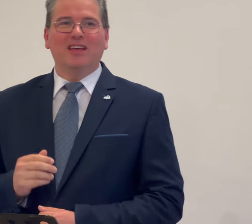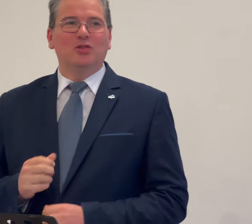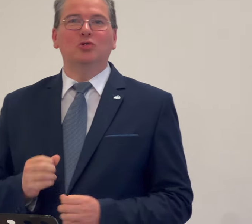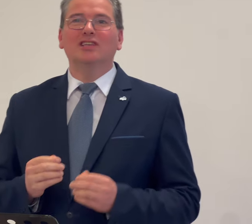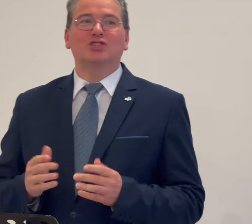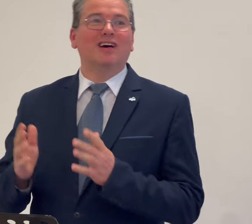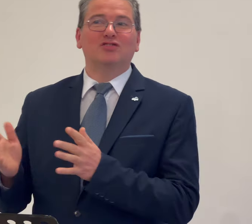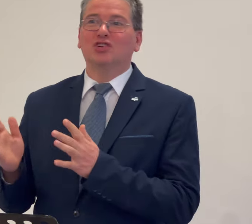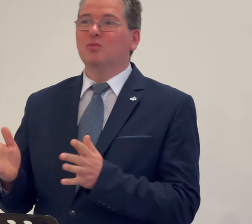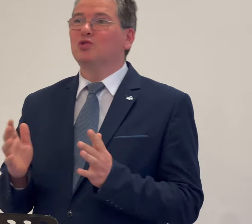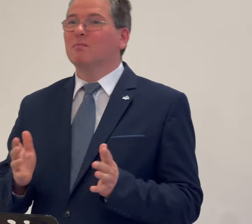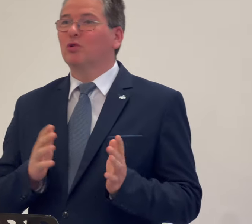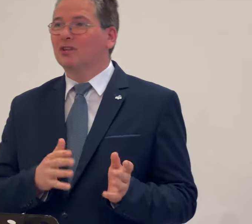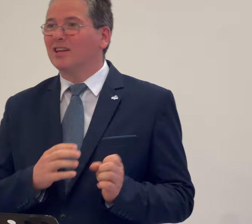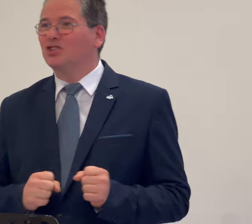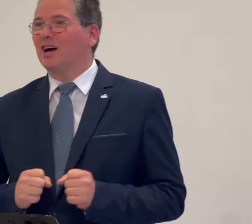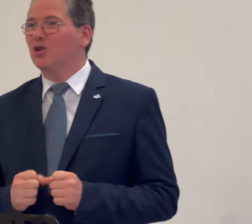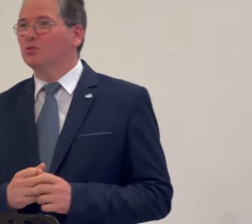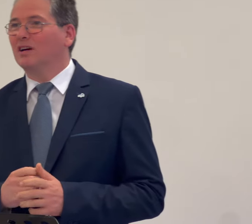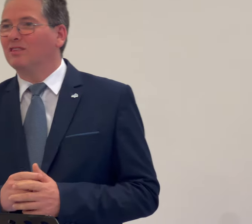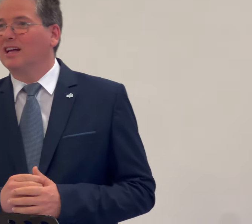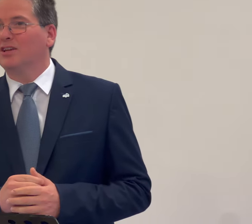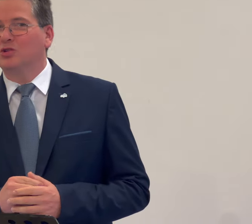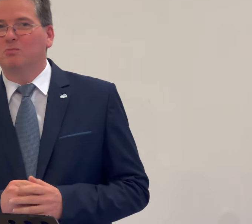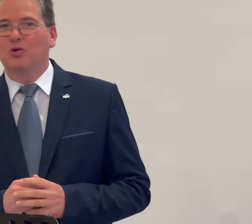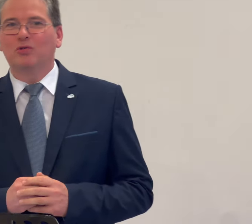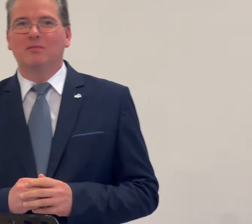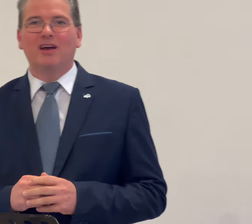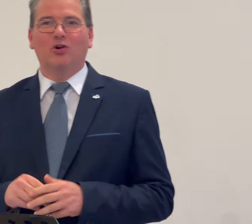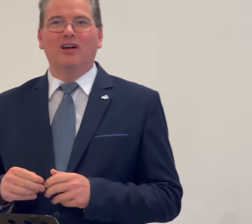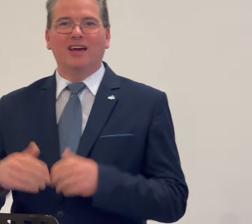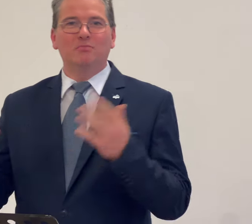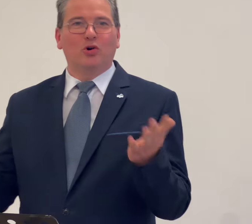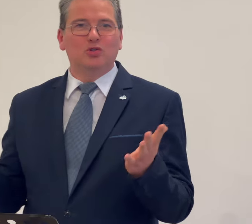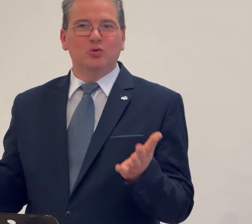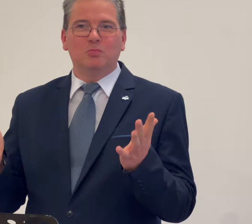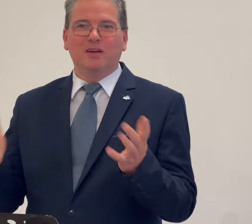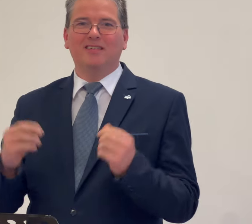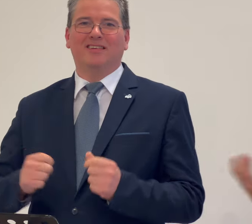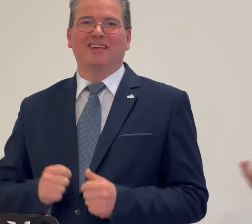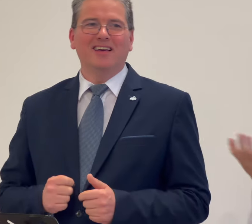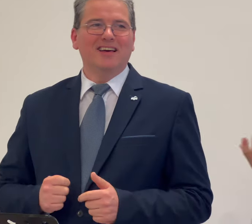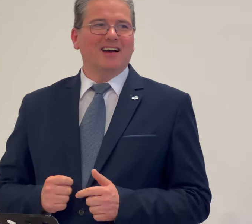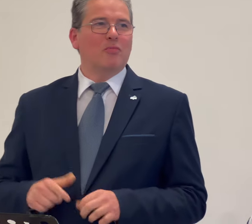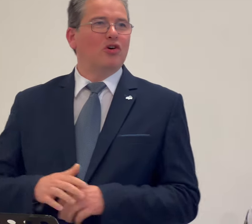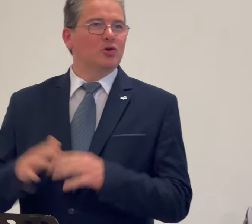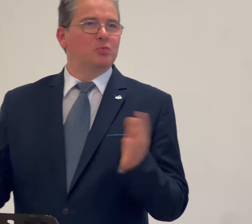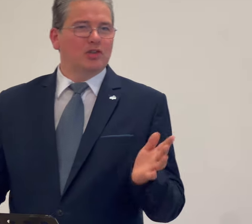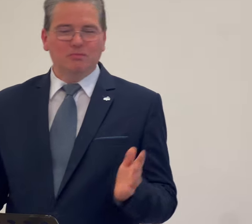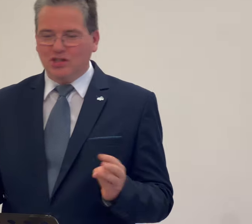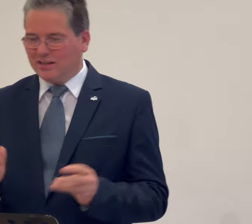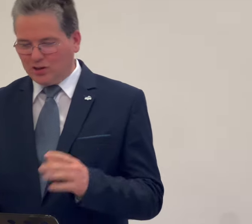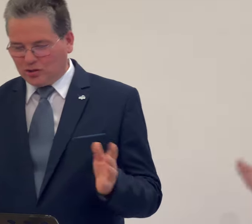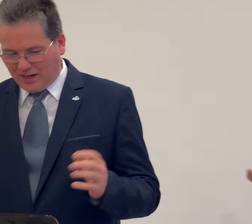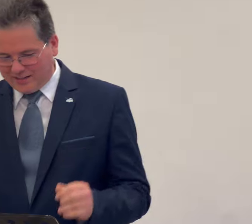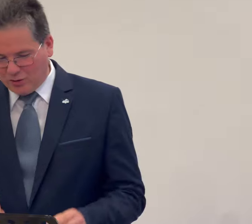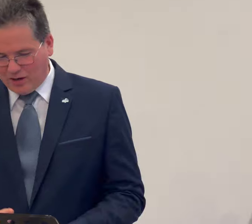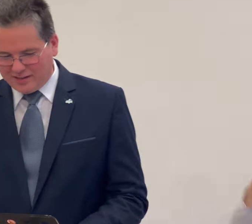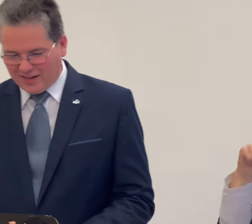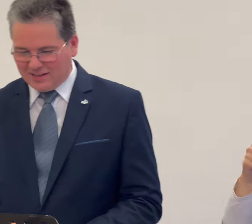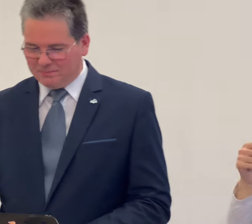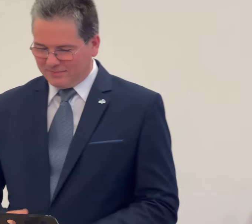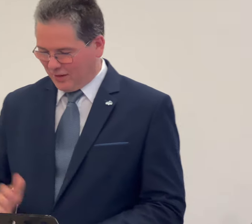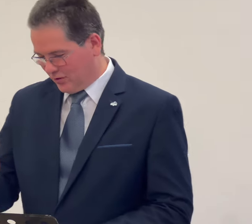ať tušíte, co vás všechno může potkat, když náhodou zavítáte do sboru, kde mají online bohoslužby. Kamkoliv už potom přijdete, je to